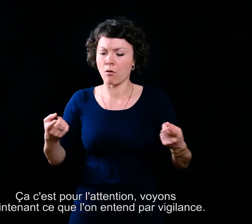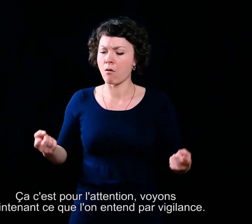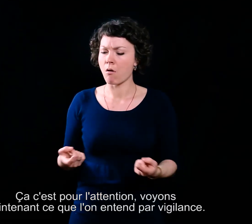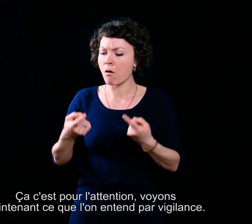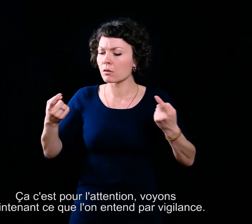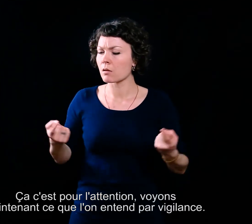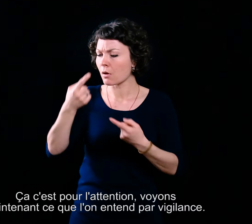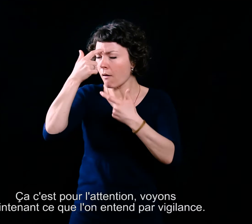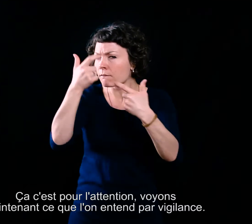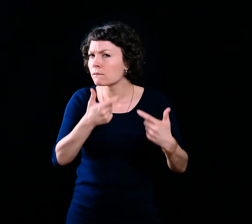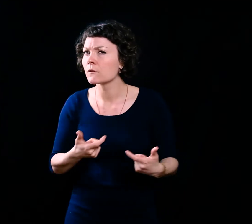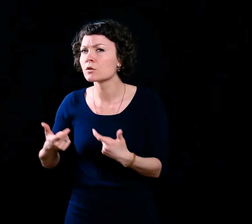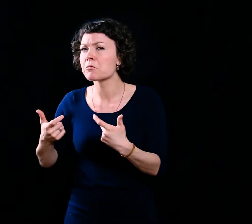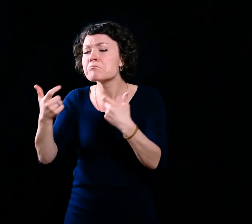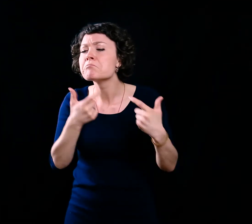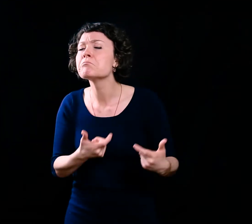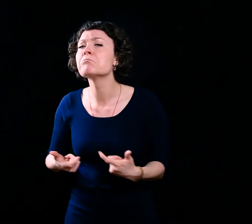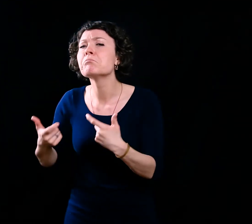par vigilance.